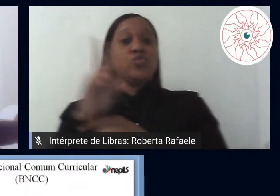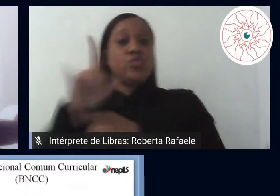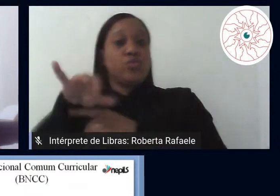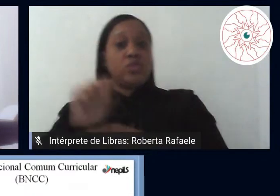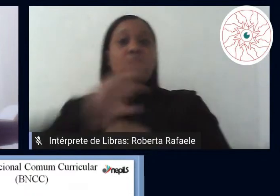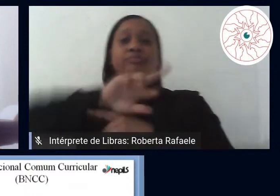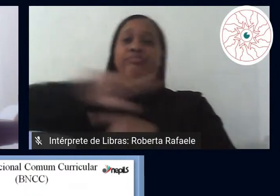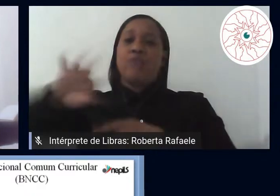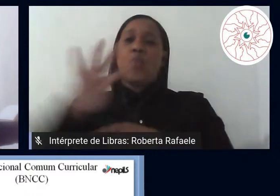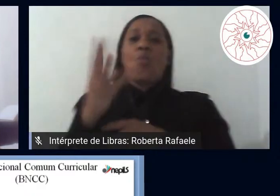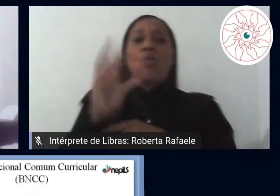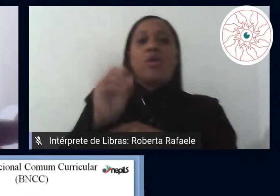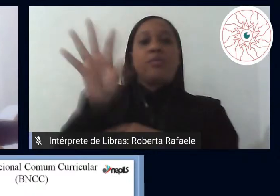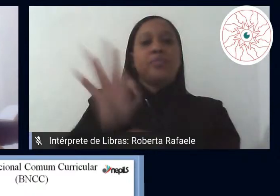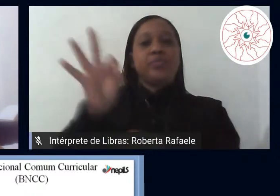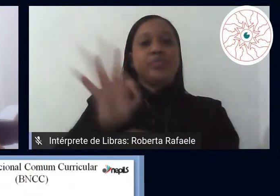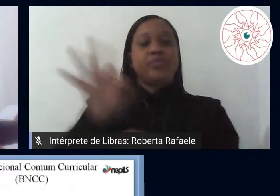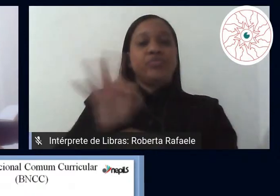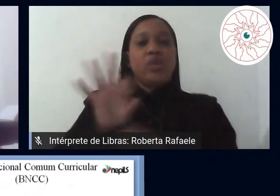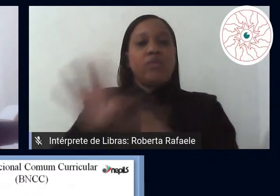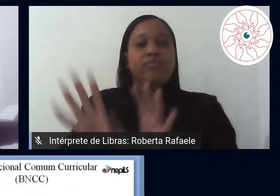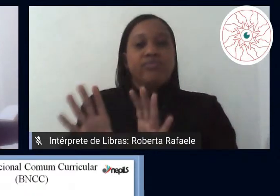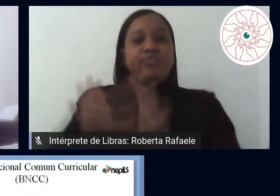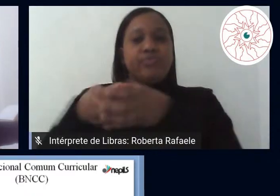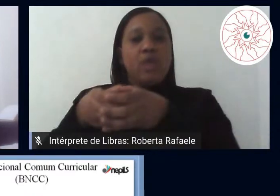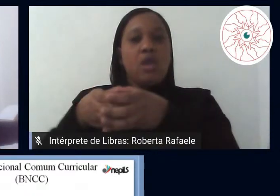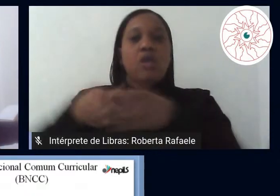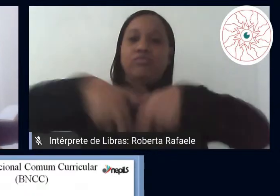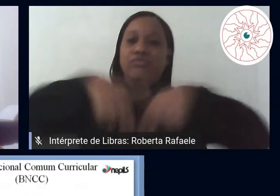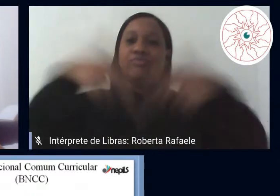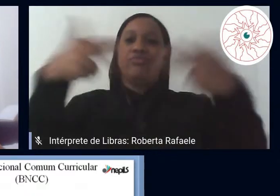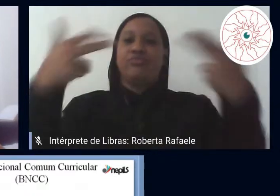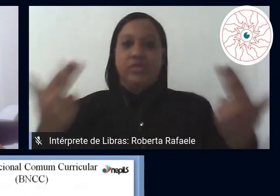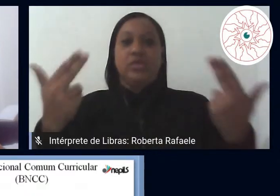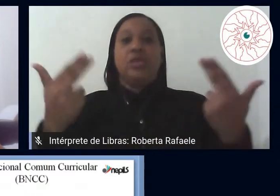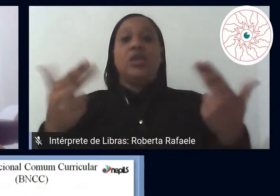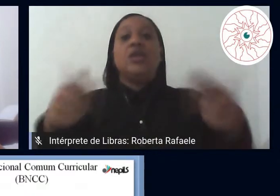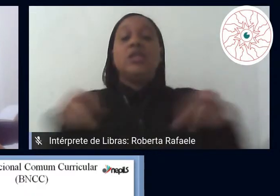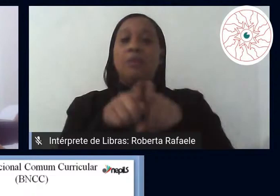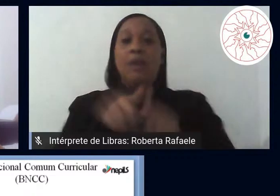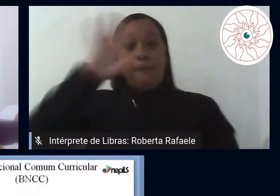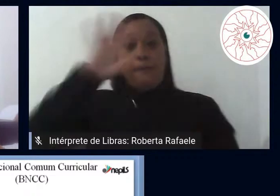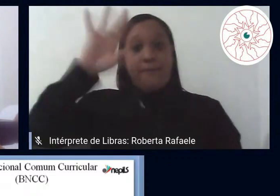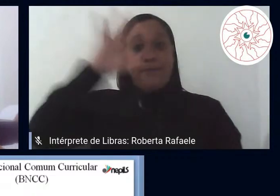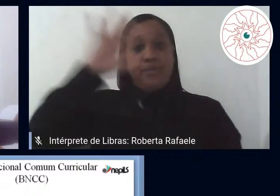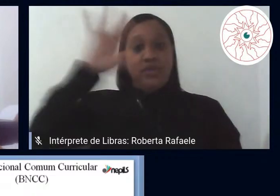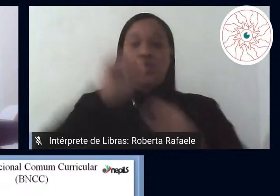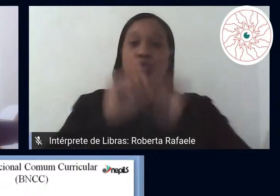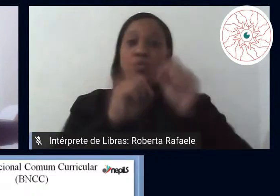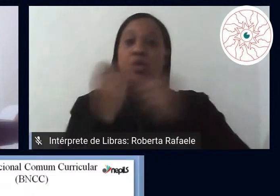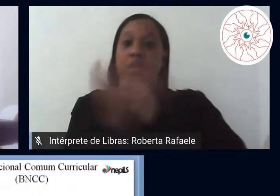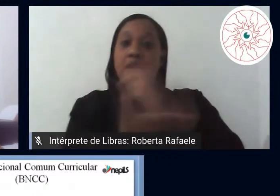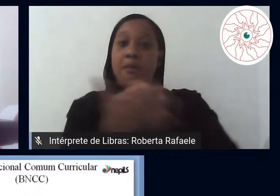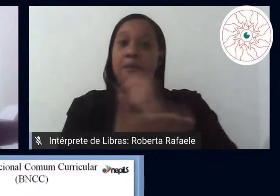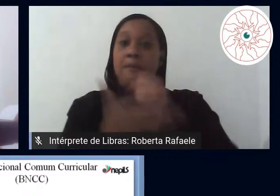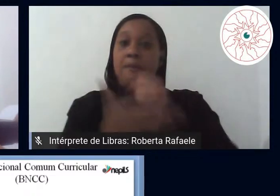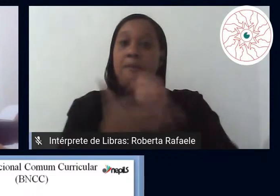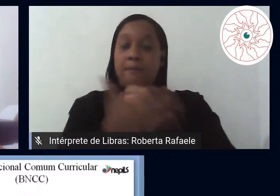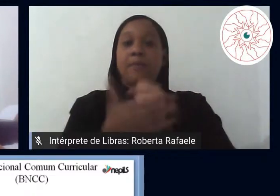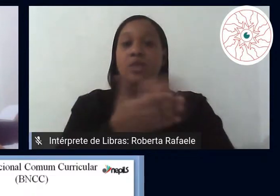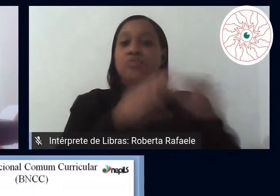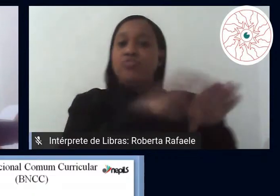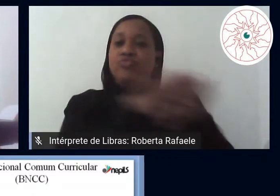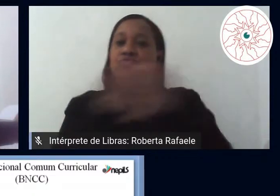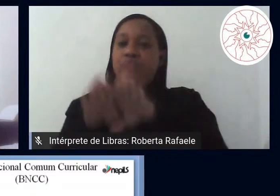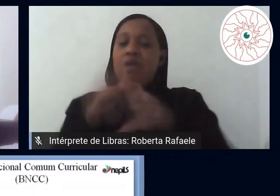40% iria abarcar esse conteúdo diversificado. Mas a gente está pensando numa numa base comum e a Libras